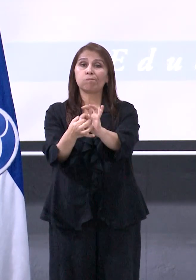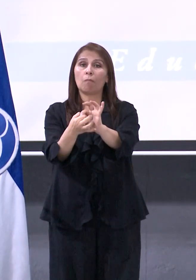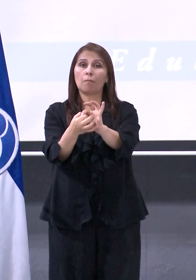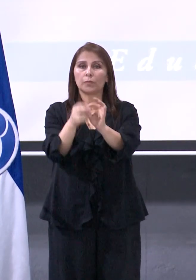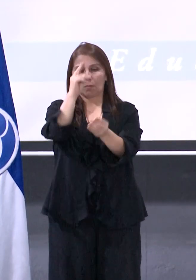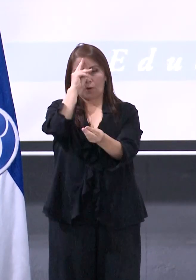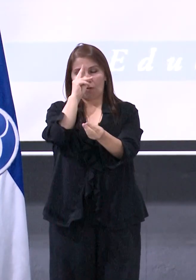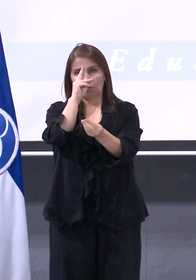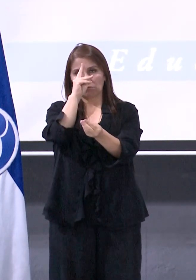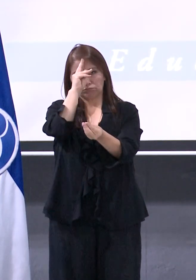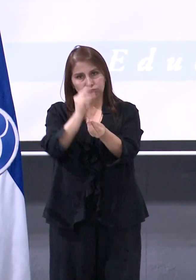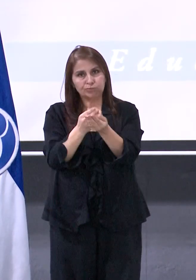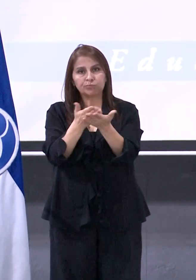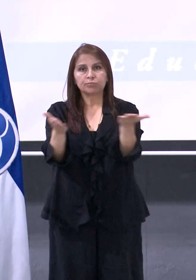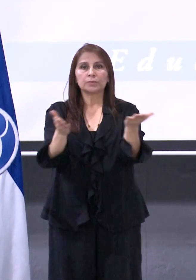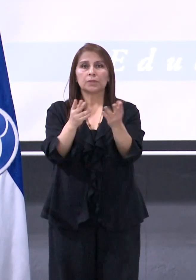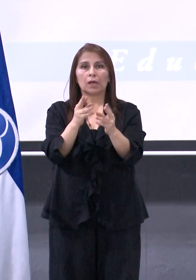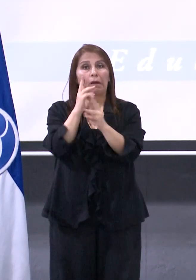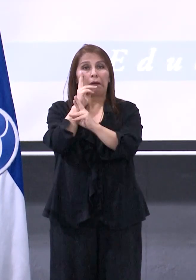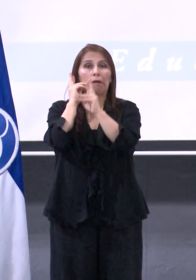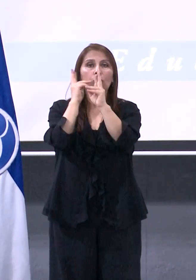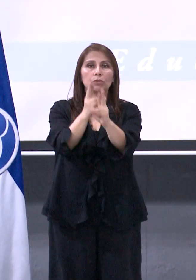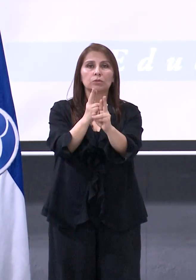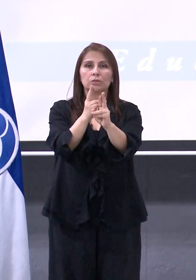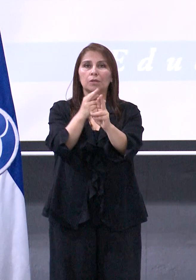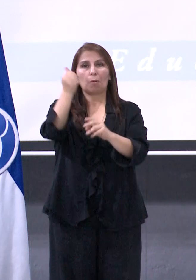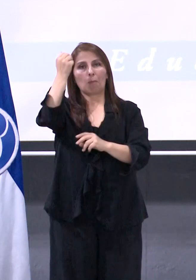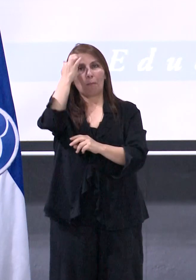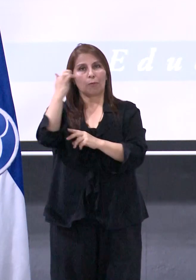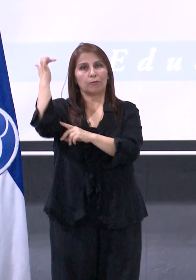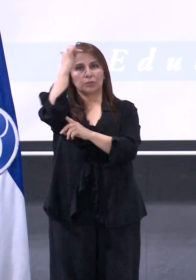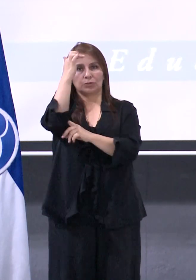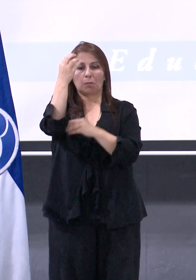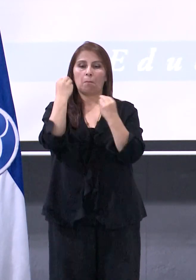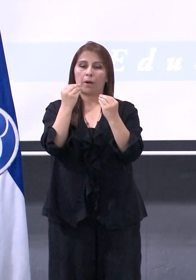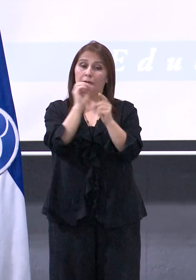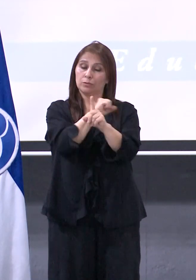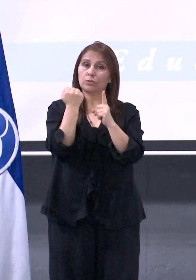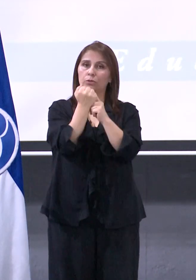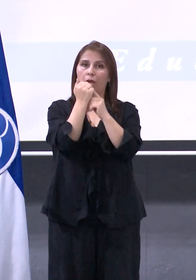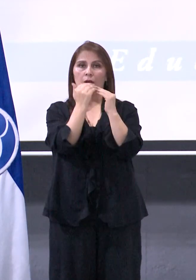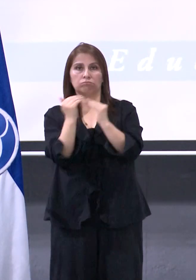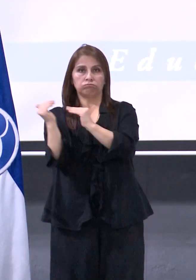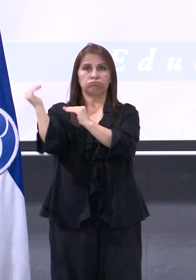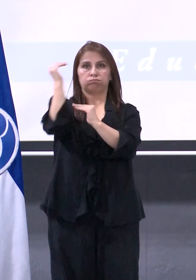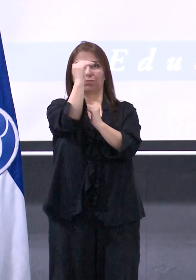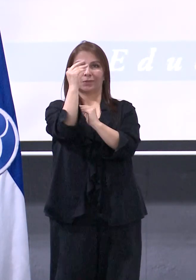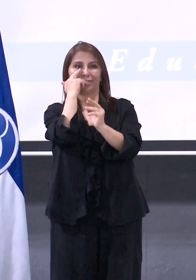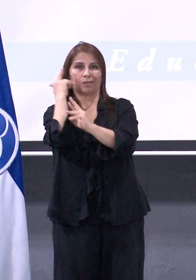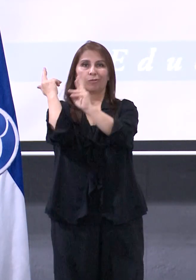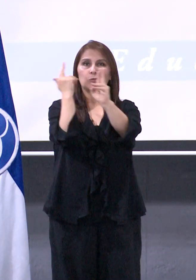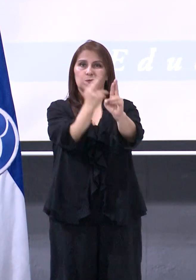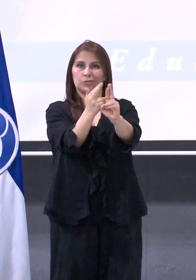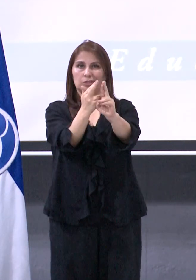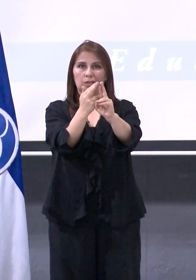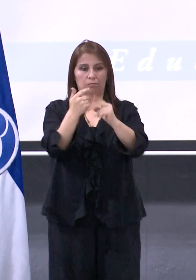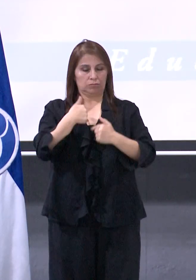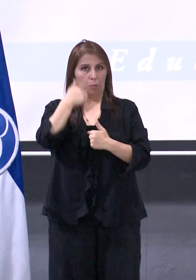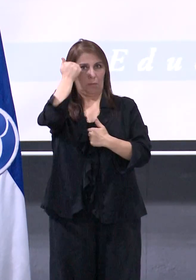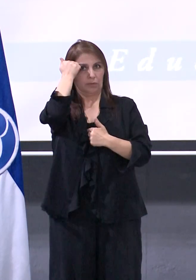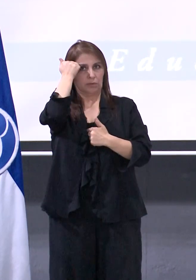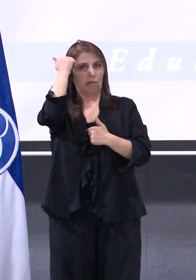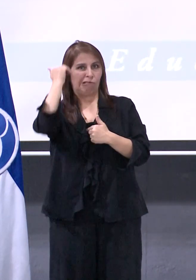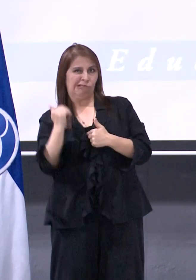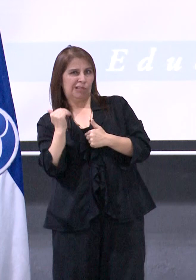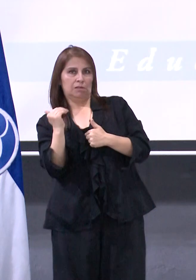colombia el reconocimiento de la profesión que tuviera un estatus social que fuera valorada de manera significativa